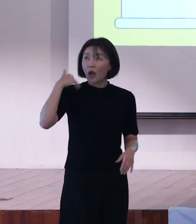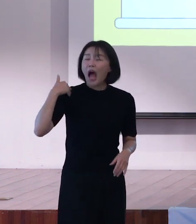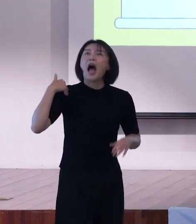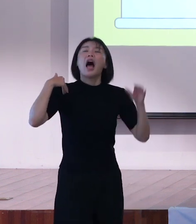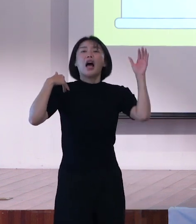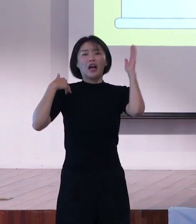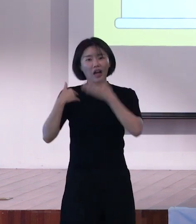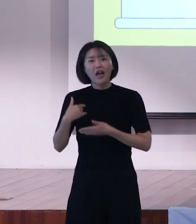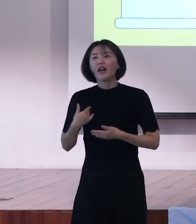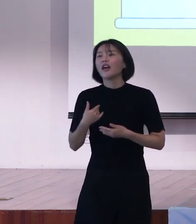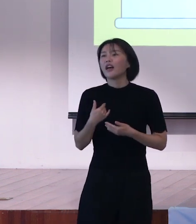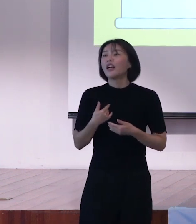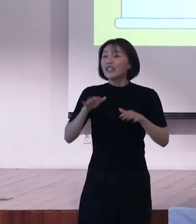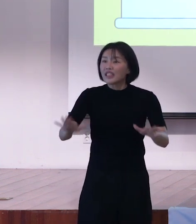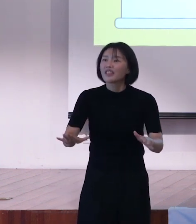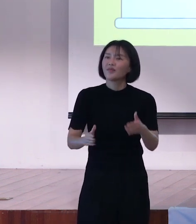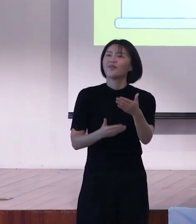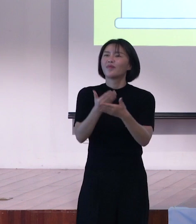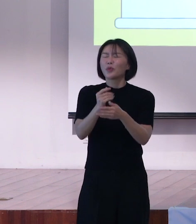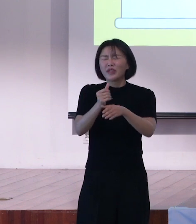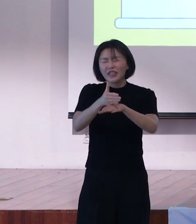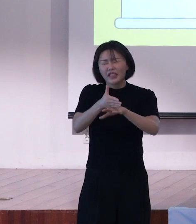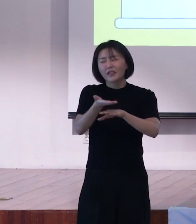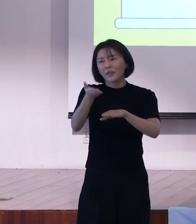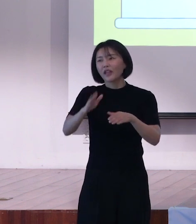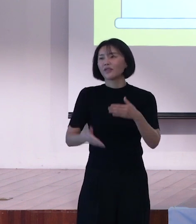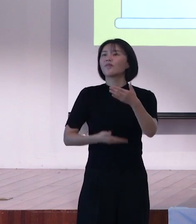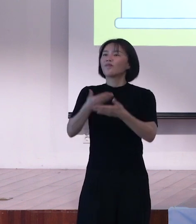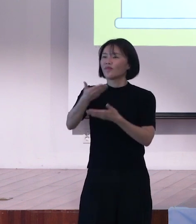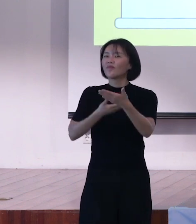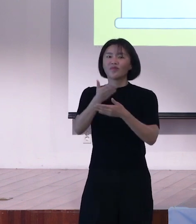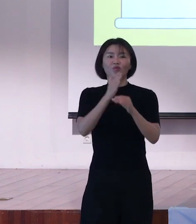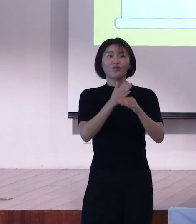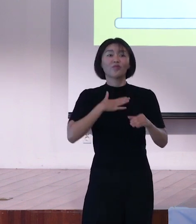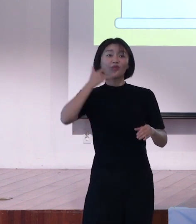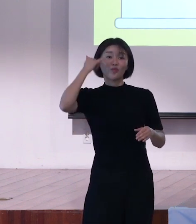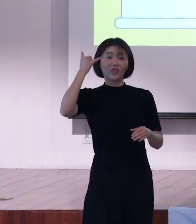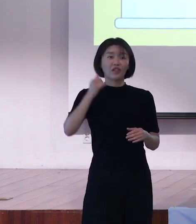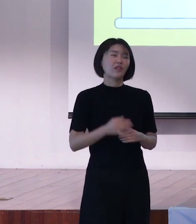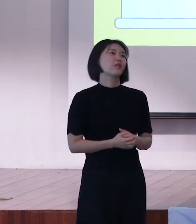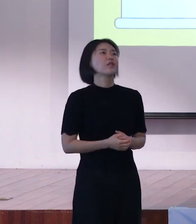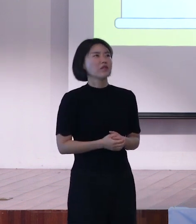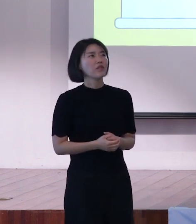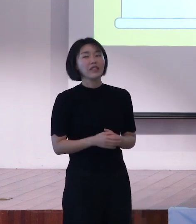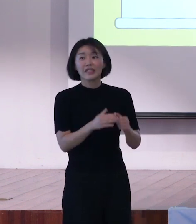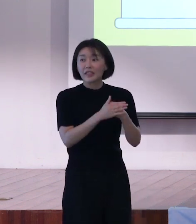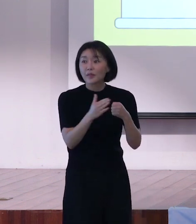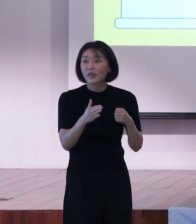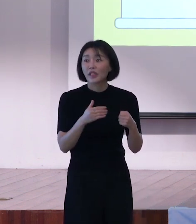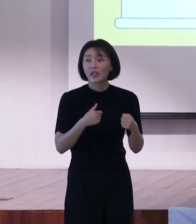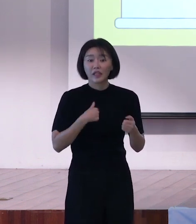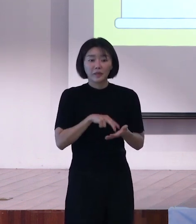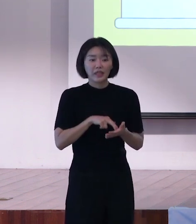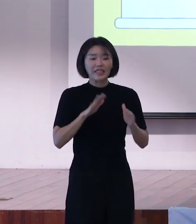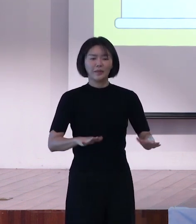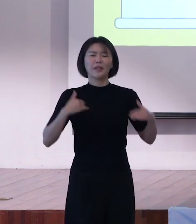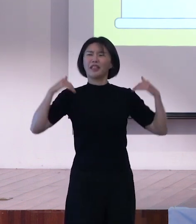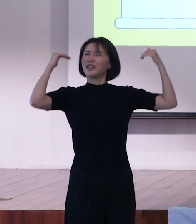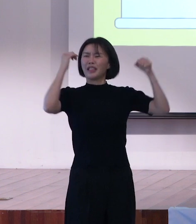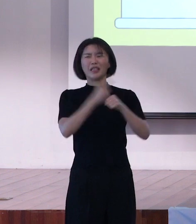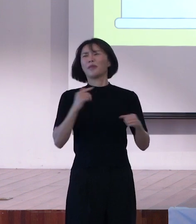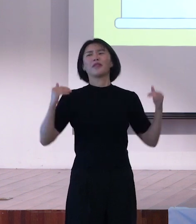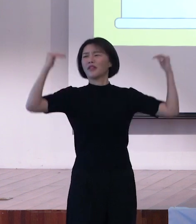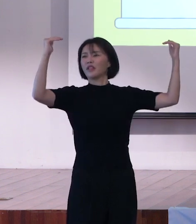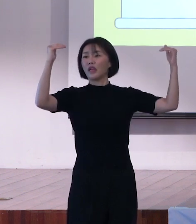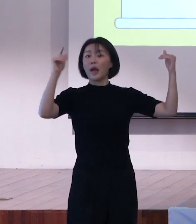바로 상호작용이라고 저는 생각을 합니다. 그래서 이 상호작용을 지금 커서가 아니라 어렸을 때